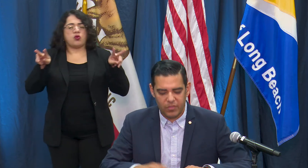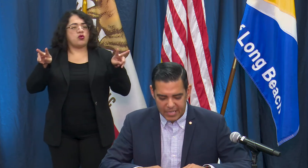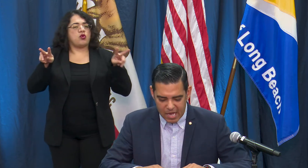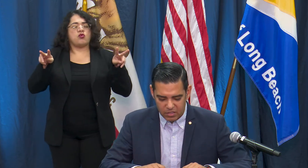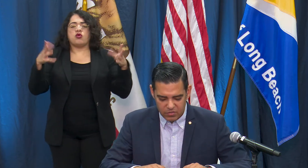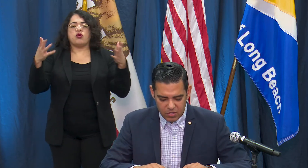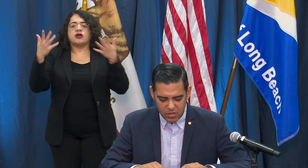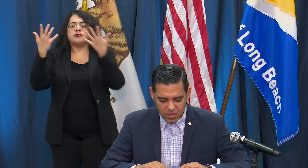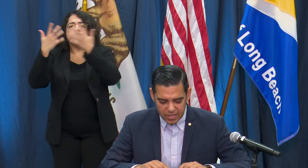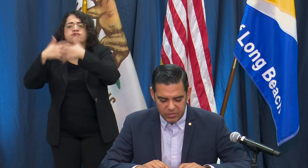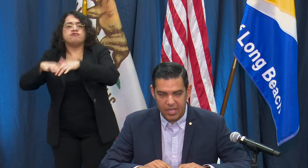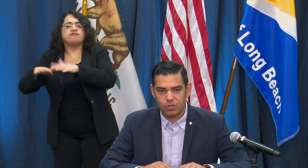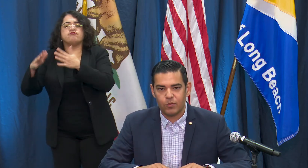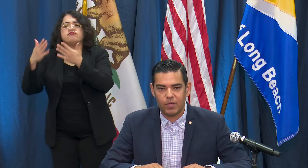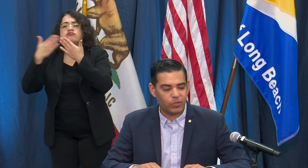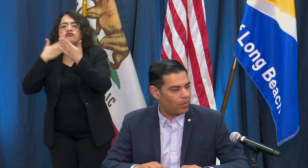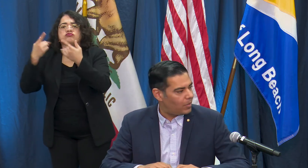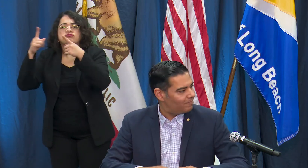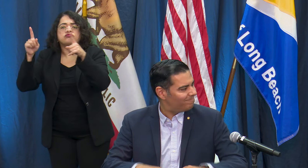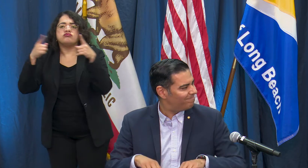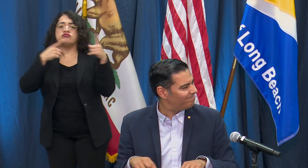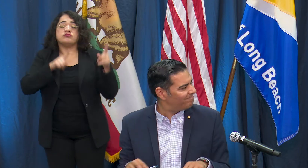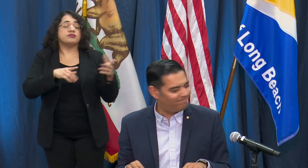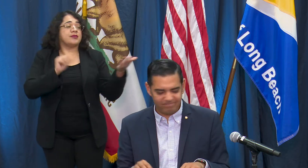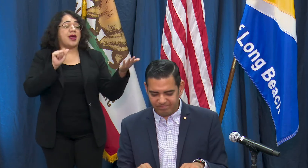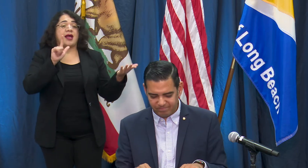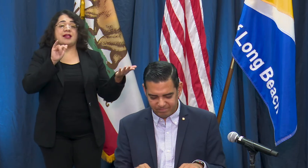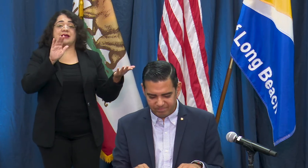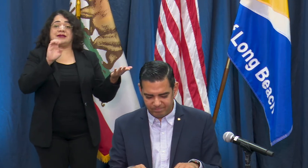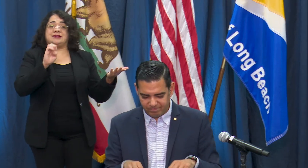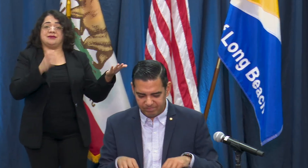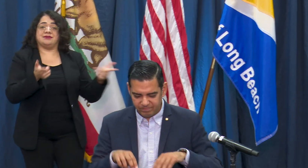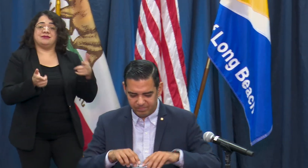translation, and I want to thank Alice Castellanos from the Health Department.